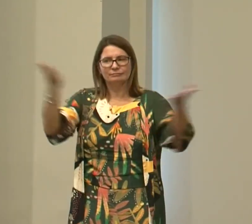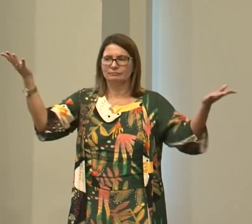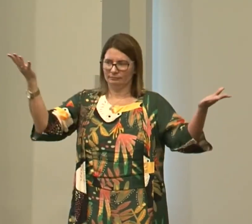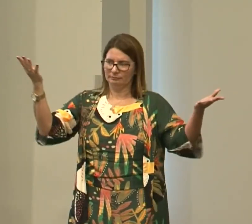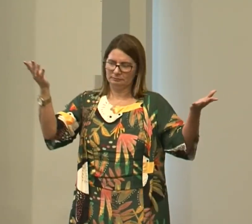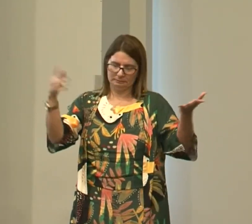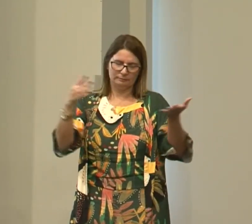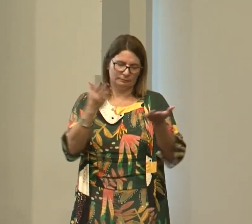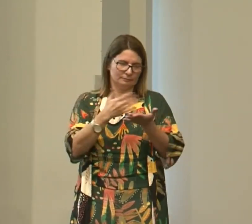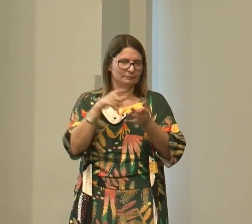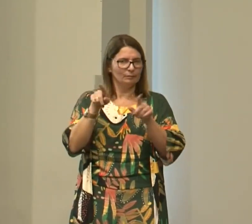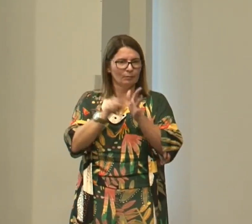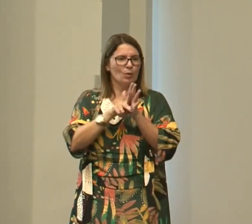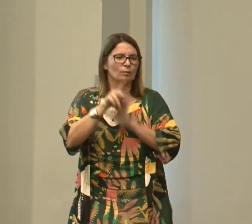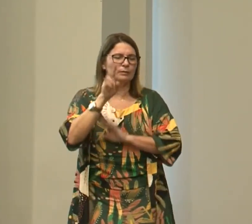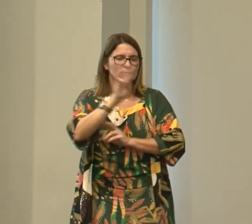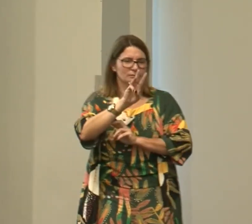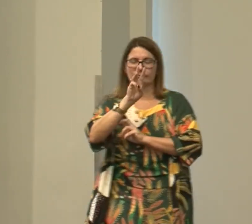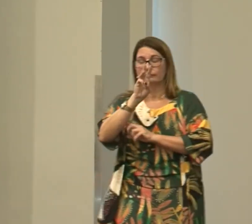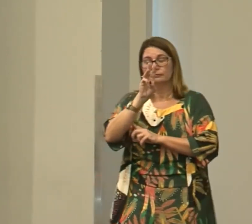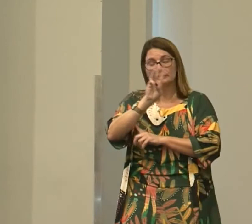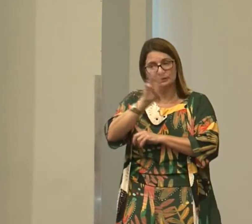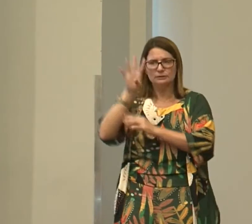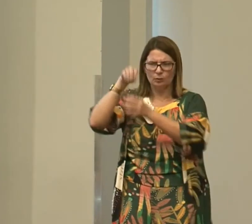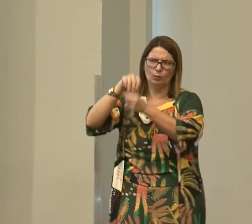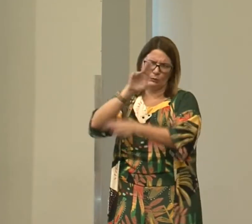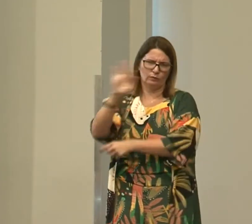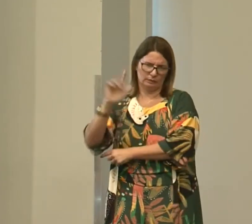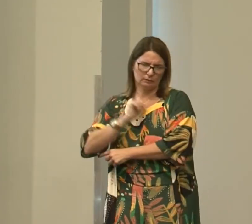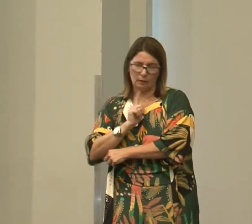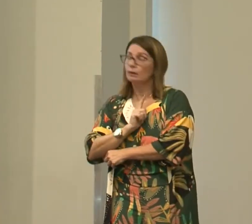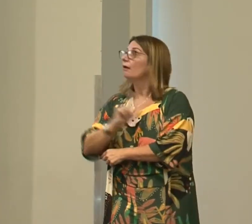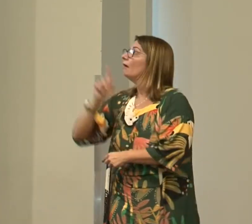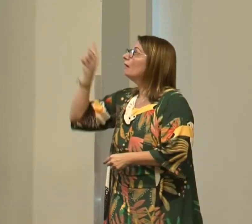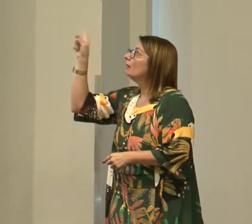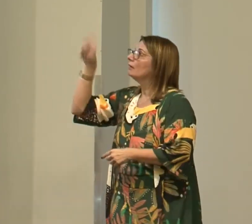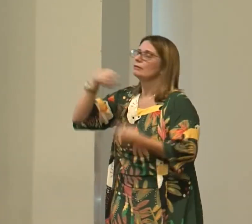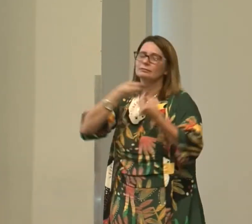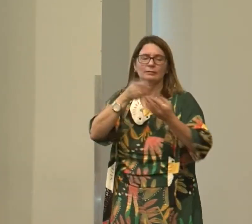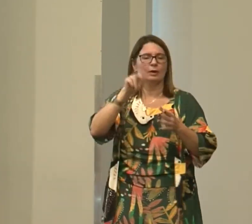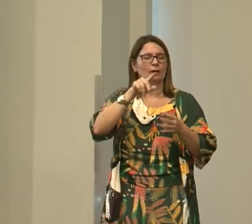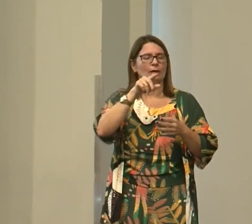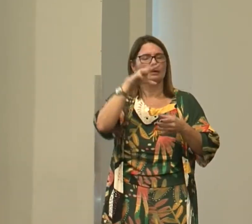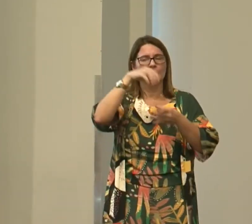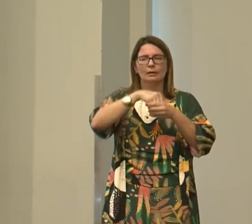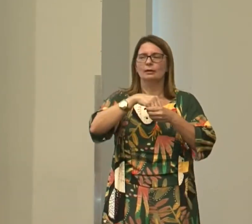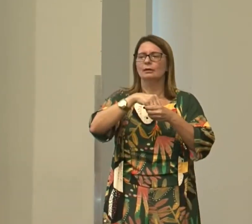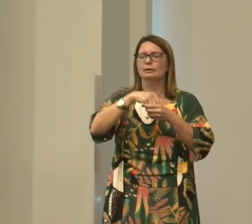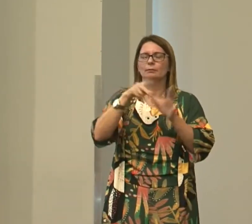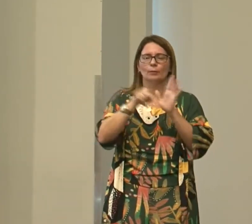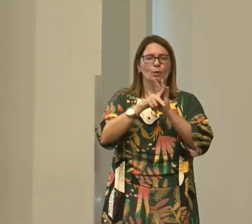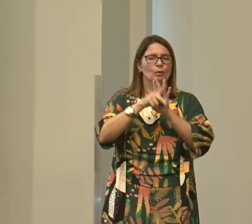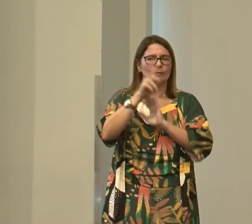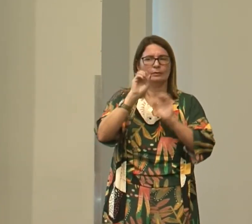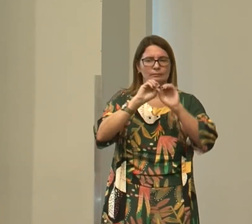Aqui é o que a gente tentou distribuir, que está no site da UF.